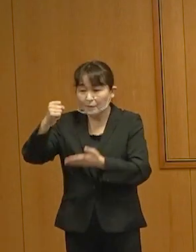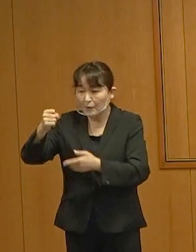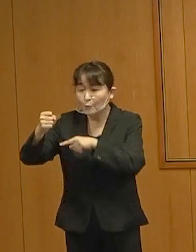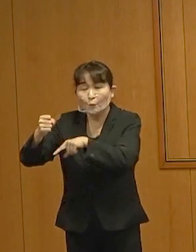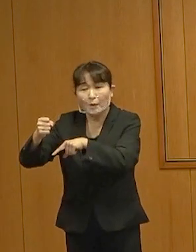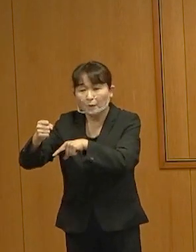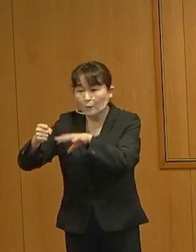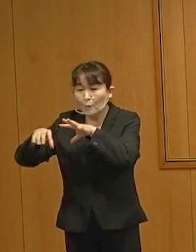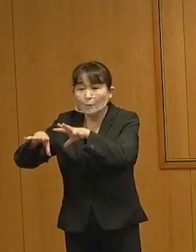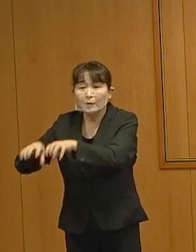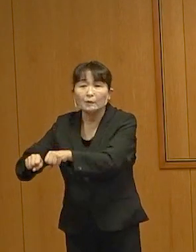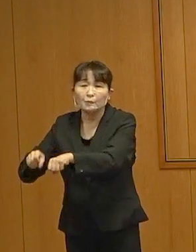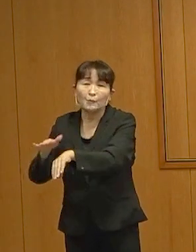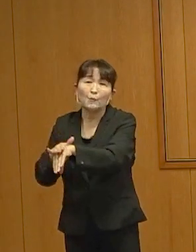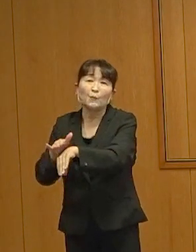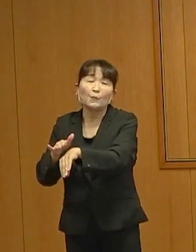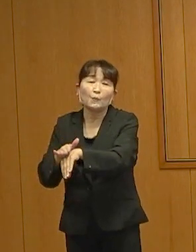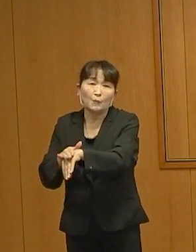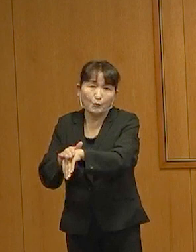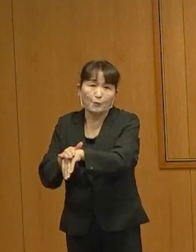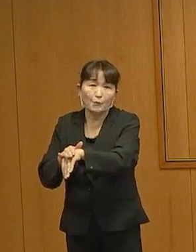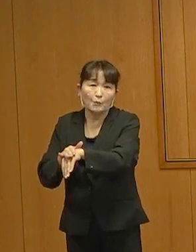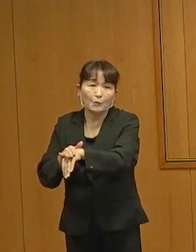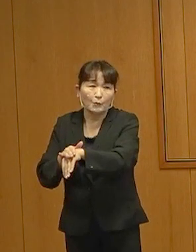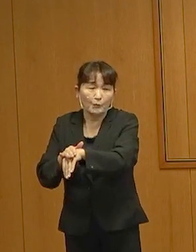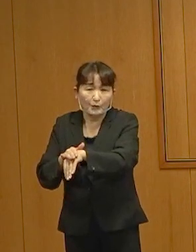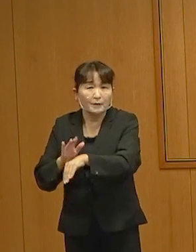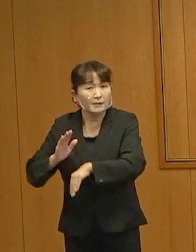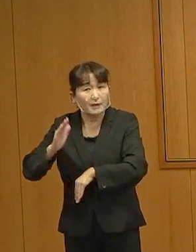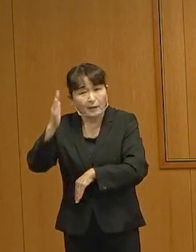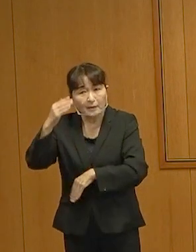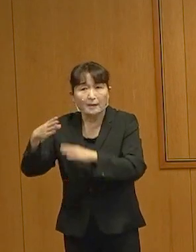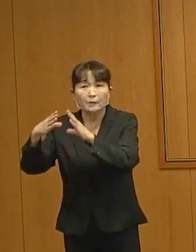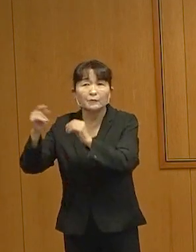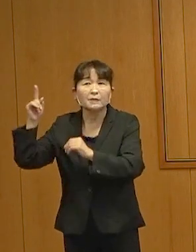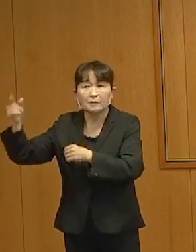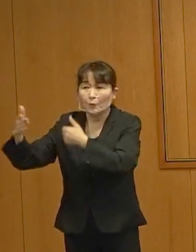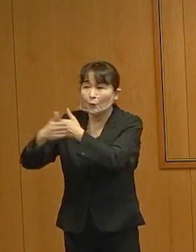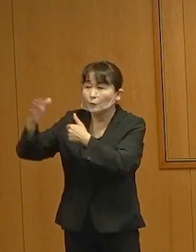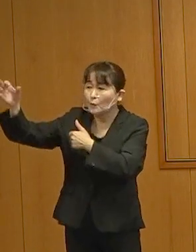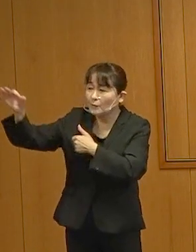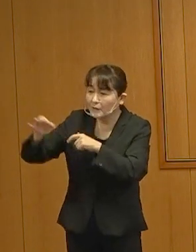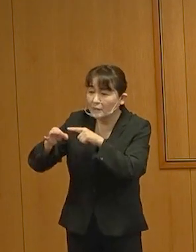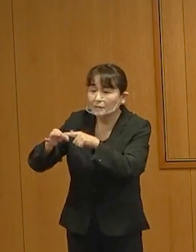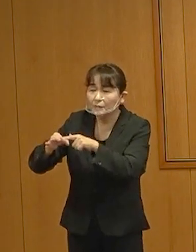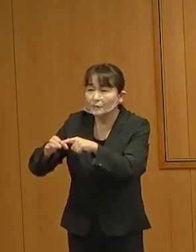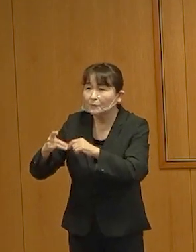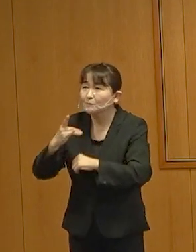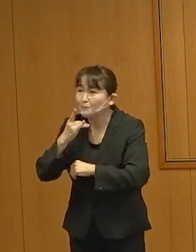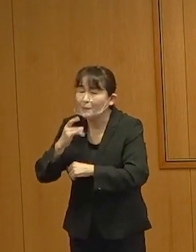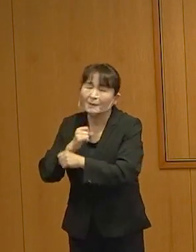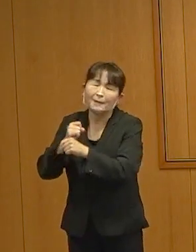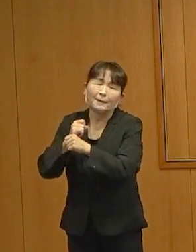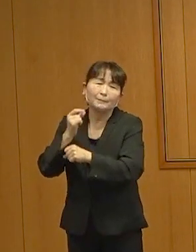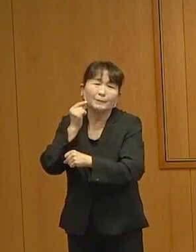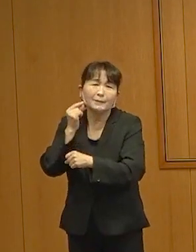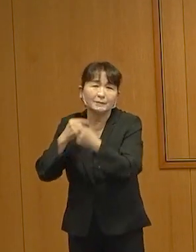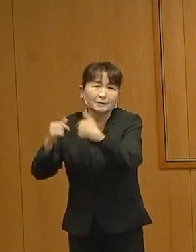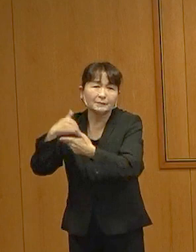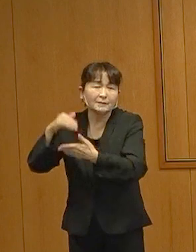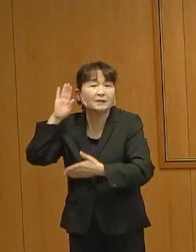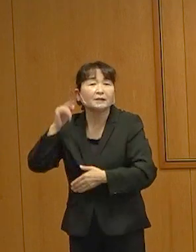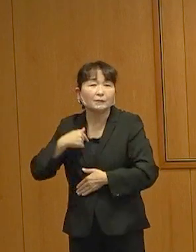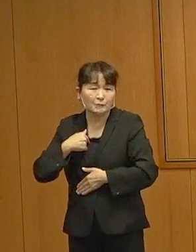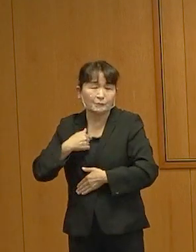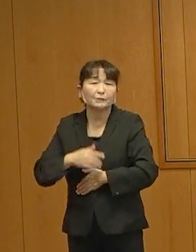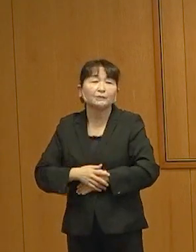の仕方、なかなかその国の、例えば補助金とかをこれ当てにできないという部分があるというふうに聞いてるんですけども、